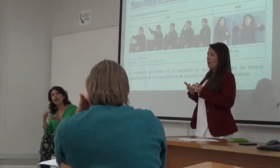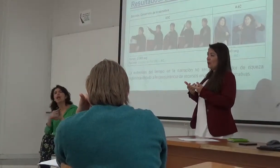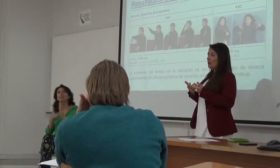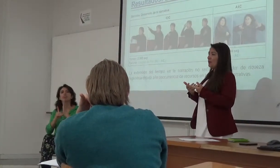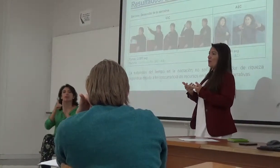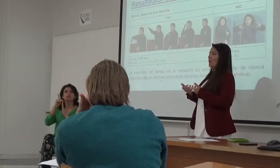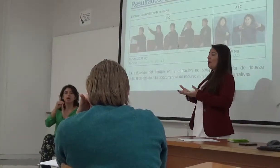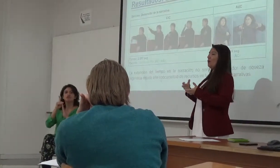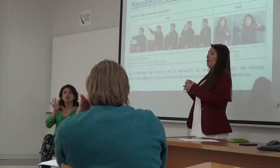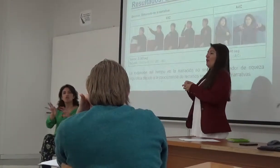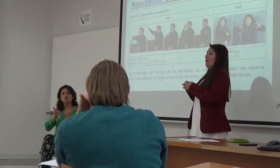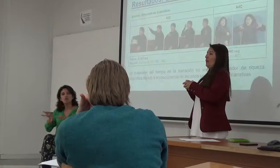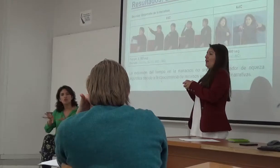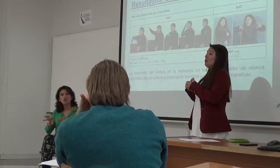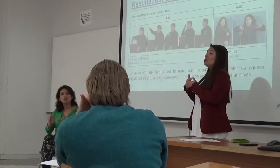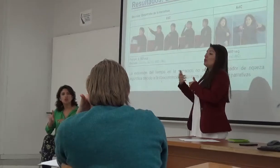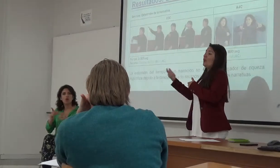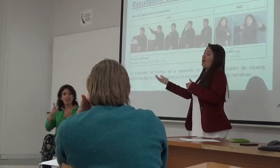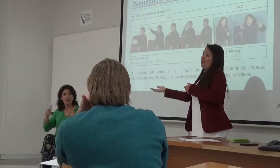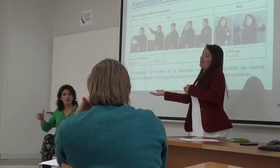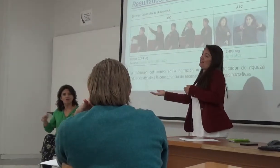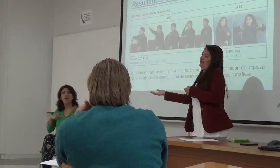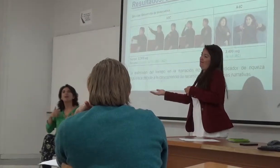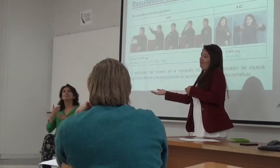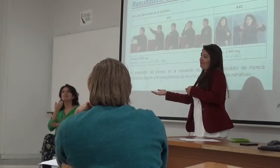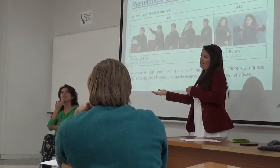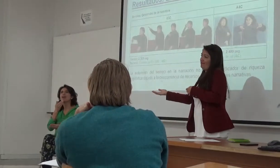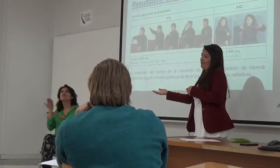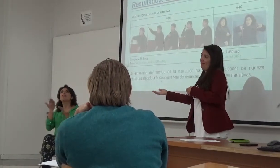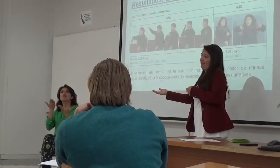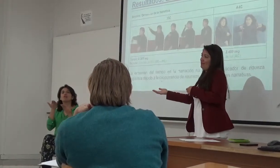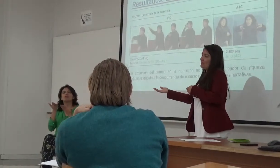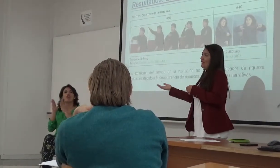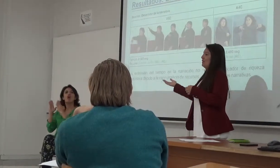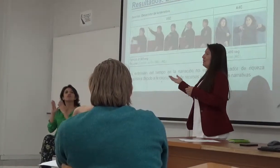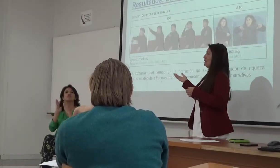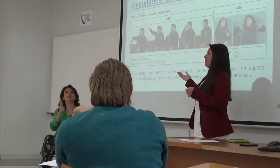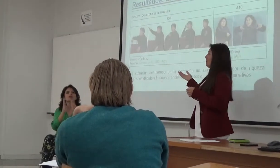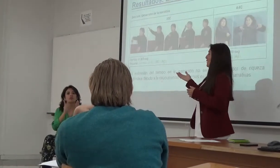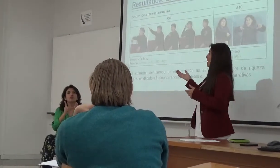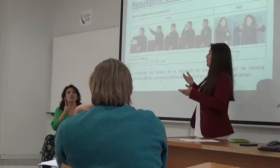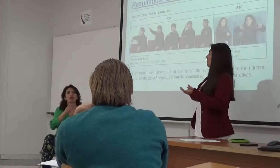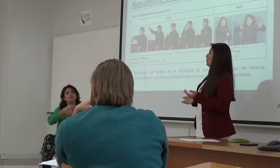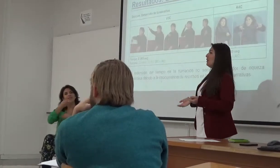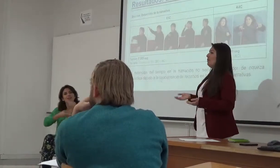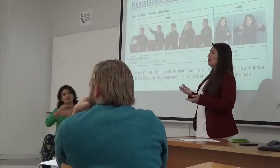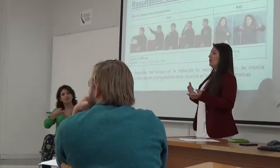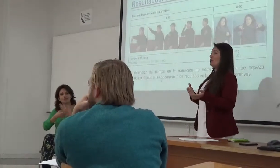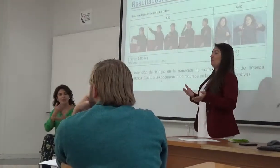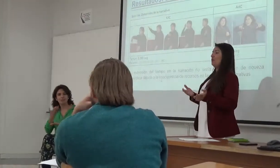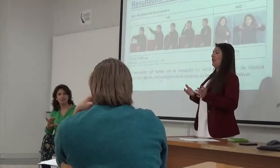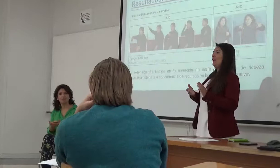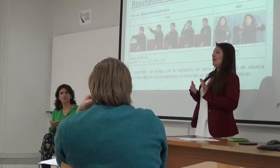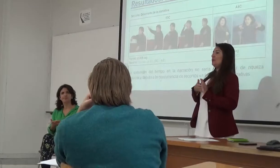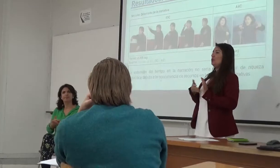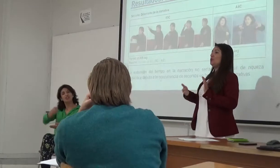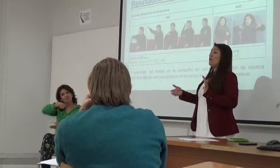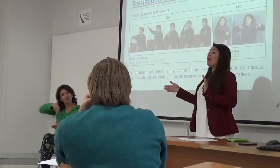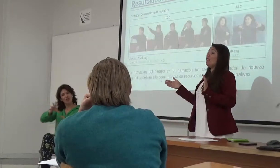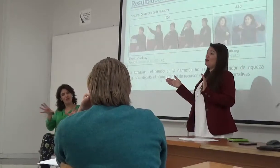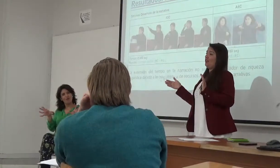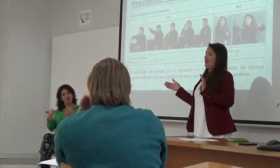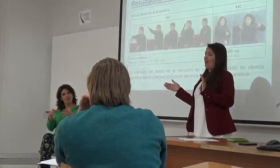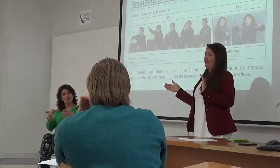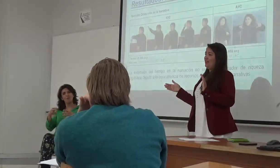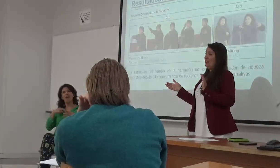recursos lingüísticos, pero también en cómo estructura la narración. O sea, nosotros también en algún minuto reflexionamos sobre la estructura